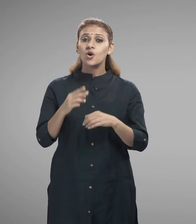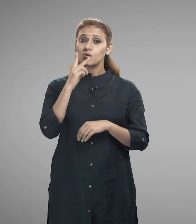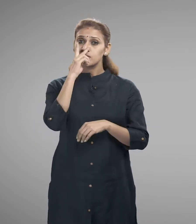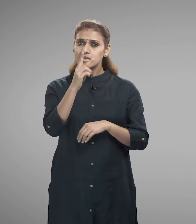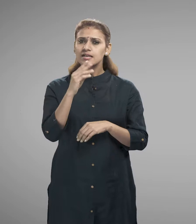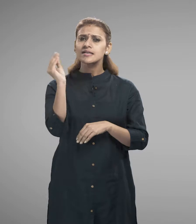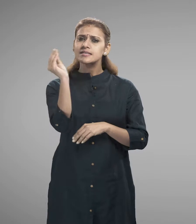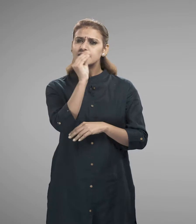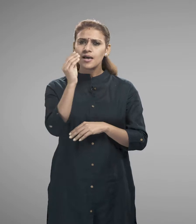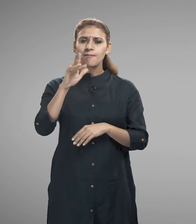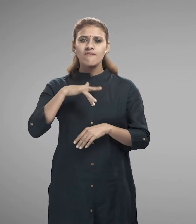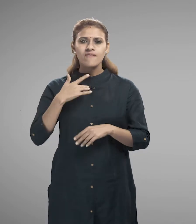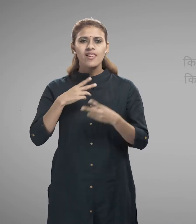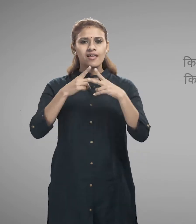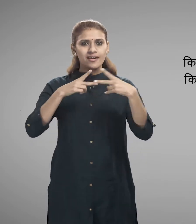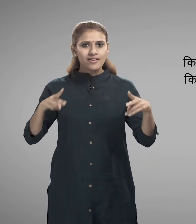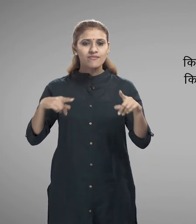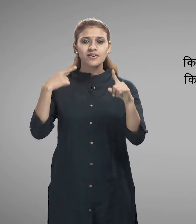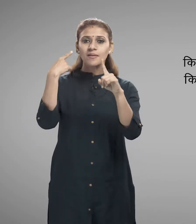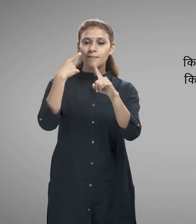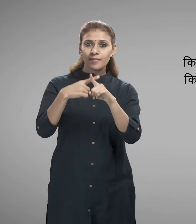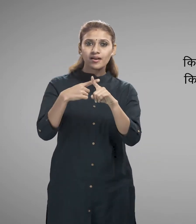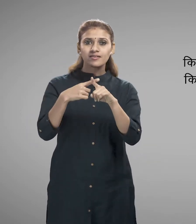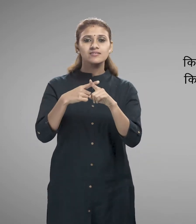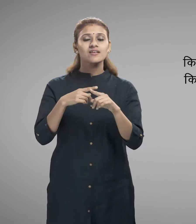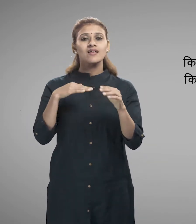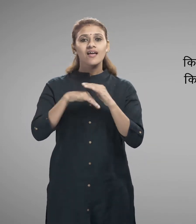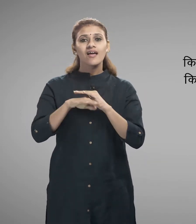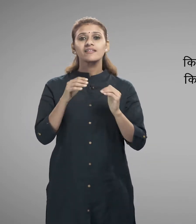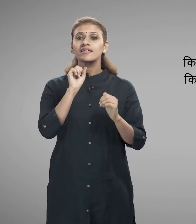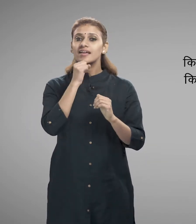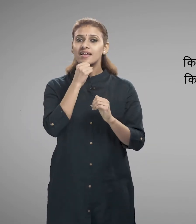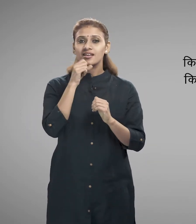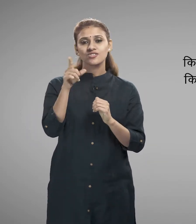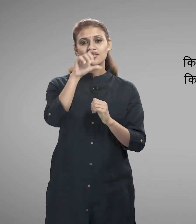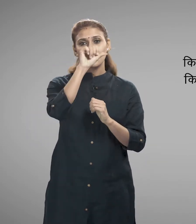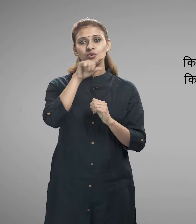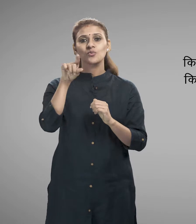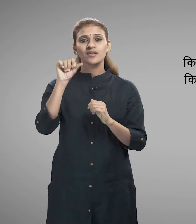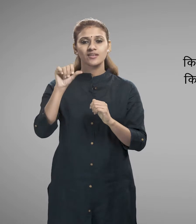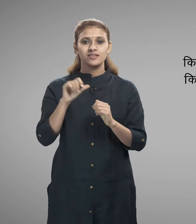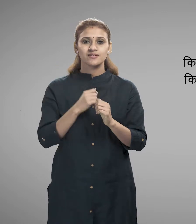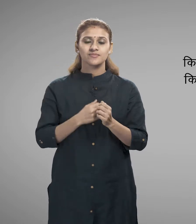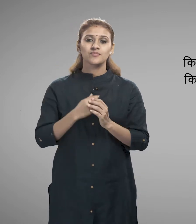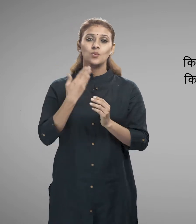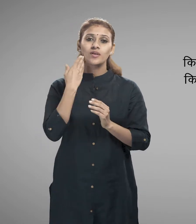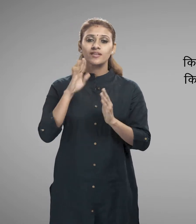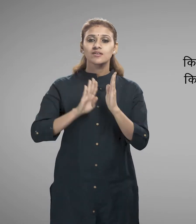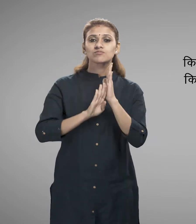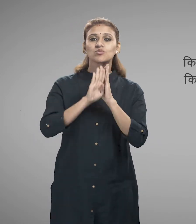आइए अब उन भावनाओं को देखें जो किशोर और किशोरियां बड़े होते हुए महसूस करते हैं।